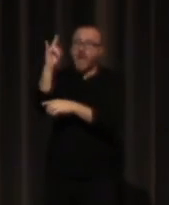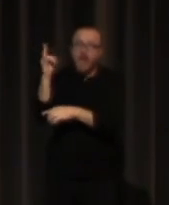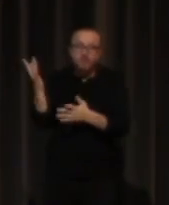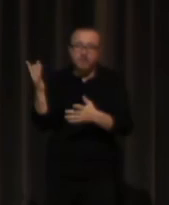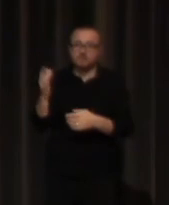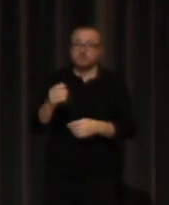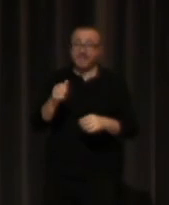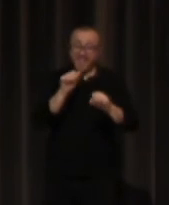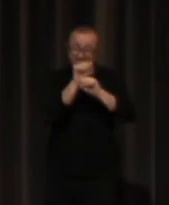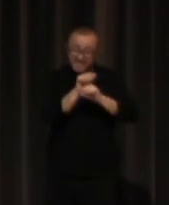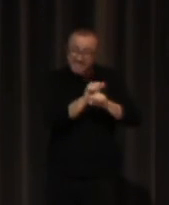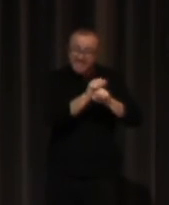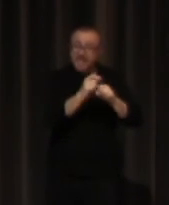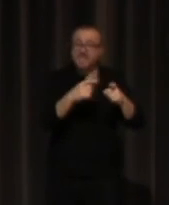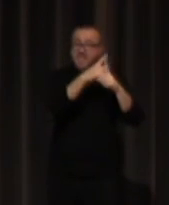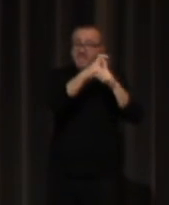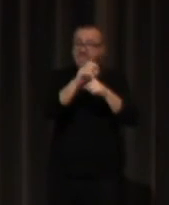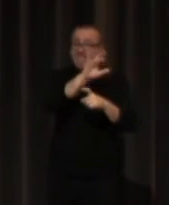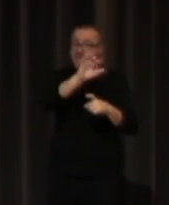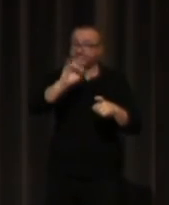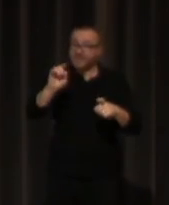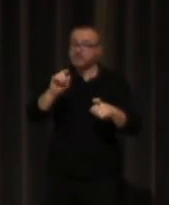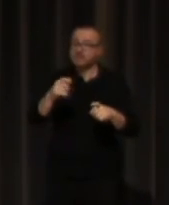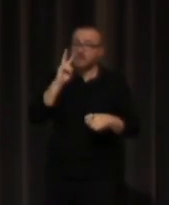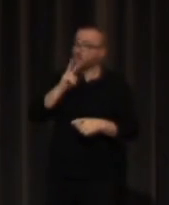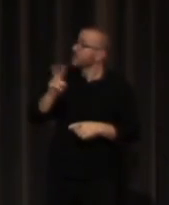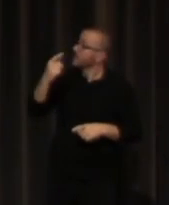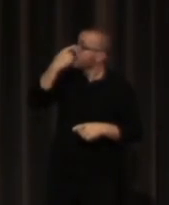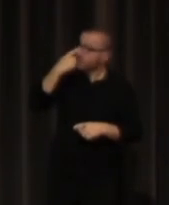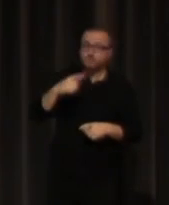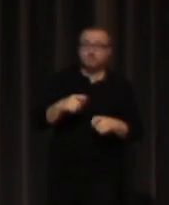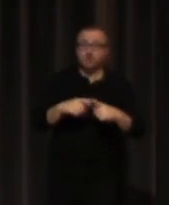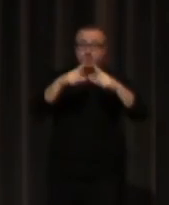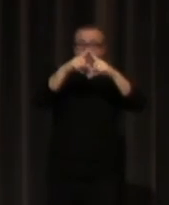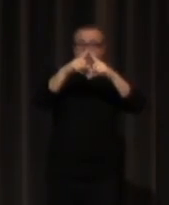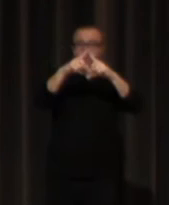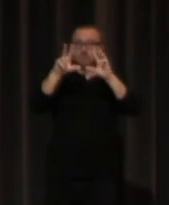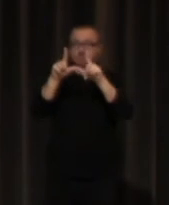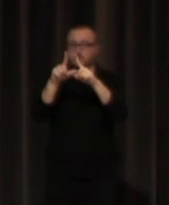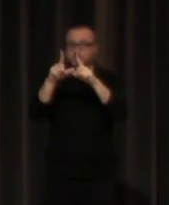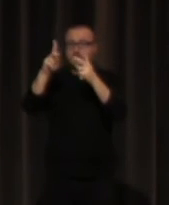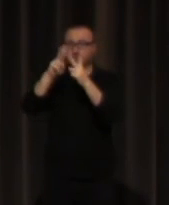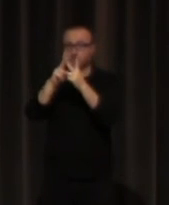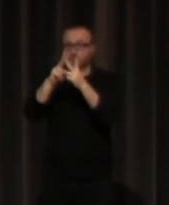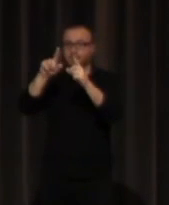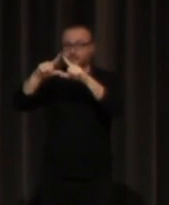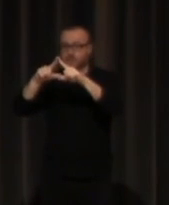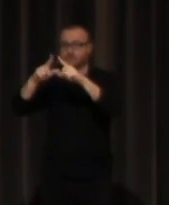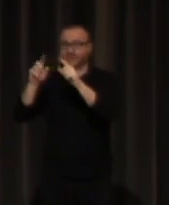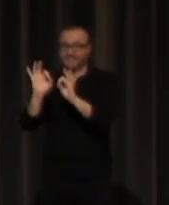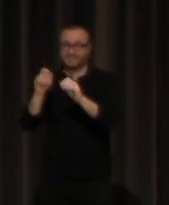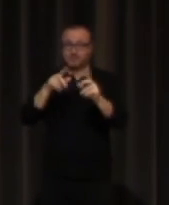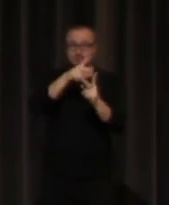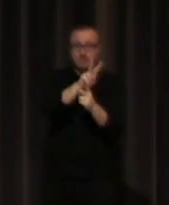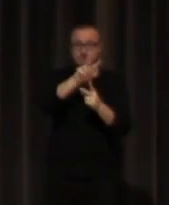recordeu, moltes tenen aquesta forma, són cuniformes precisament per donar aquesta facilitat de traç, d'inscripció, de gravar-nos una